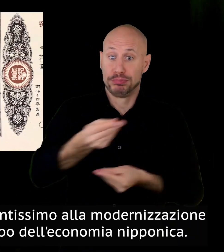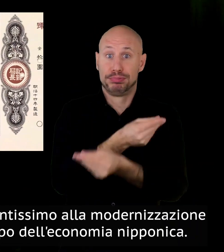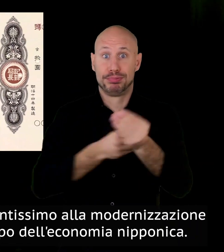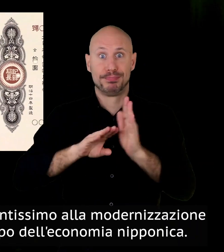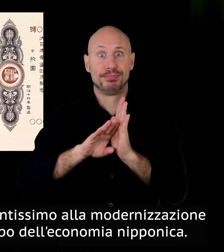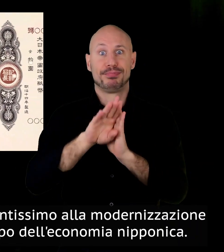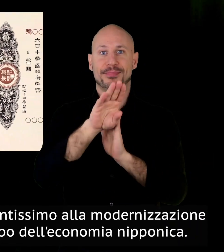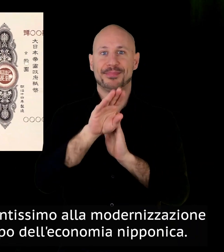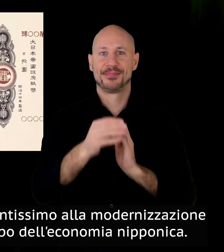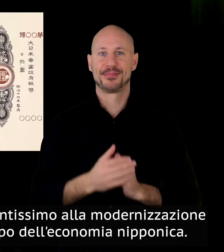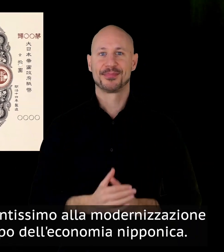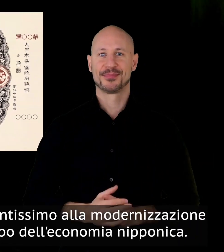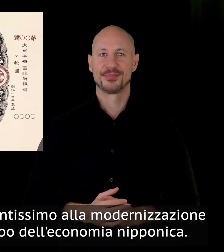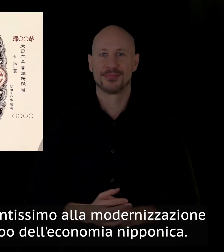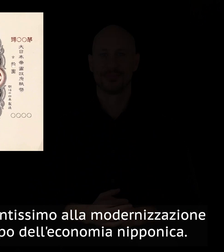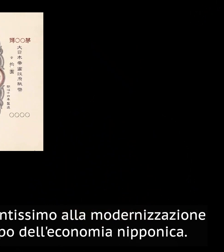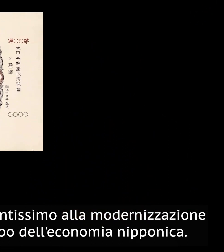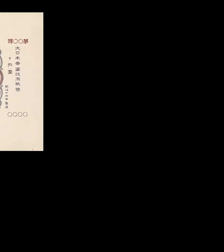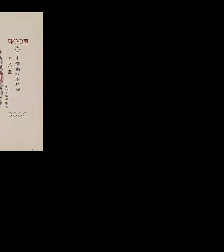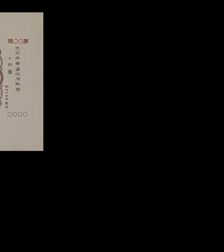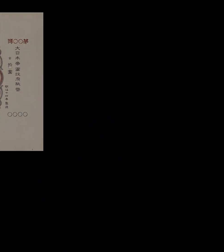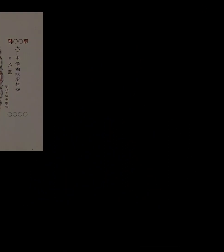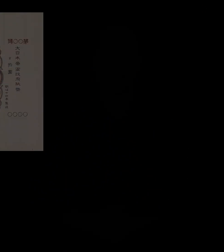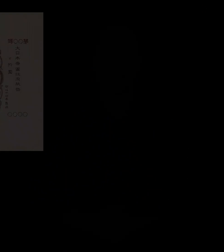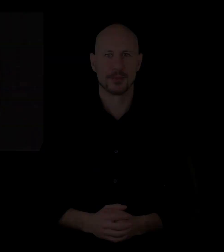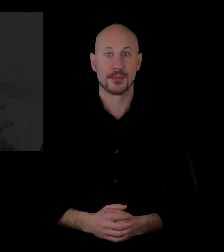del giappone e allo sviluppo dell'economia nipponica